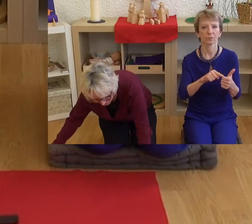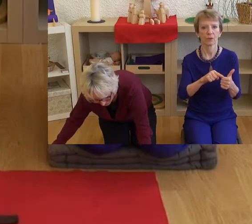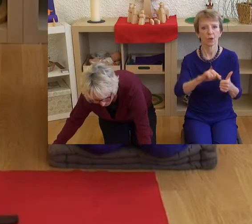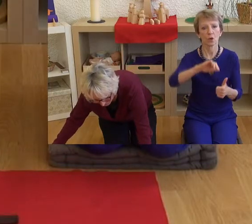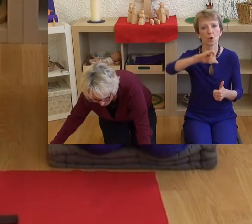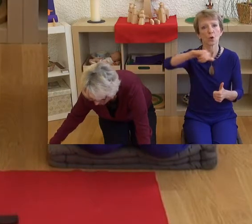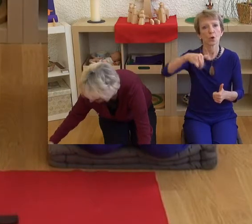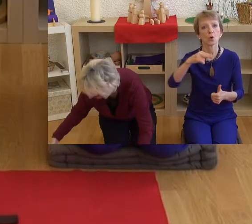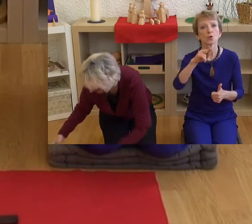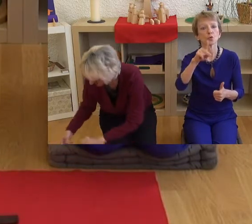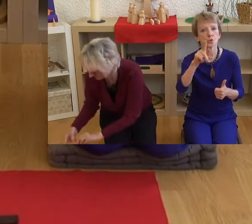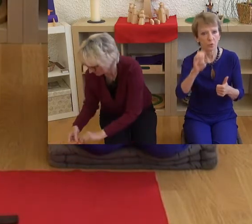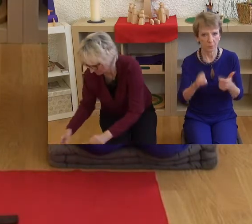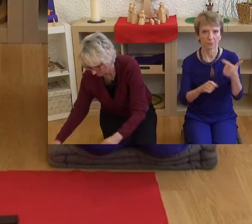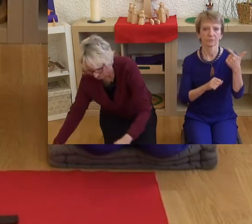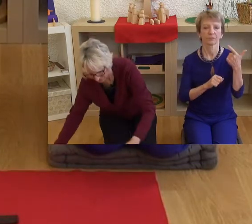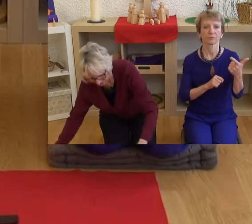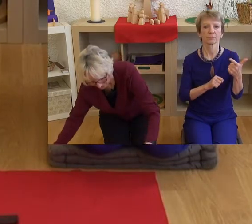Jude,